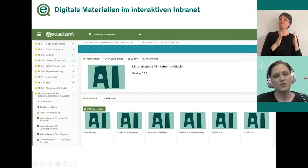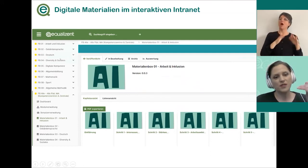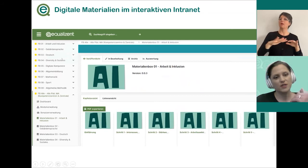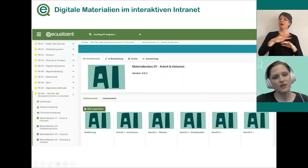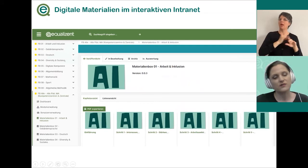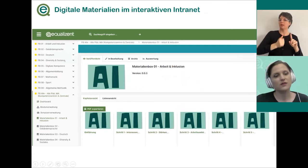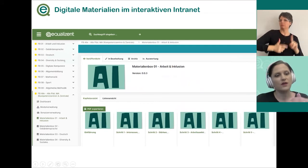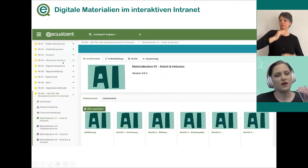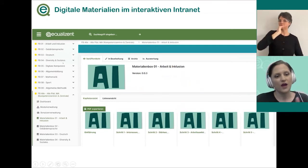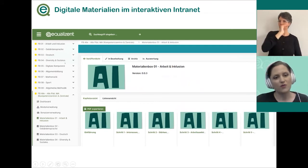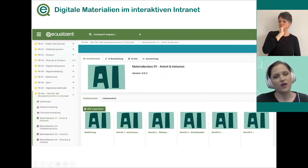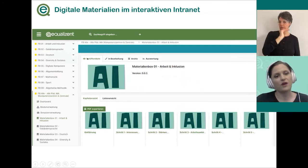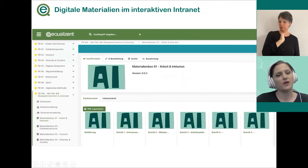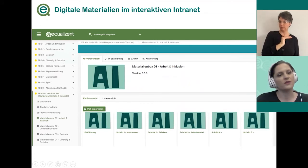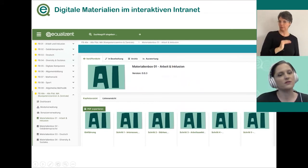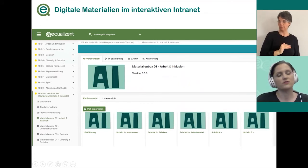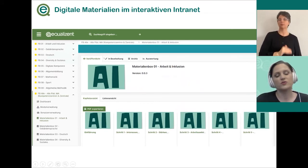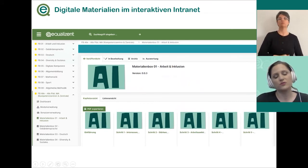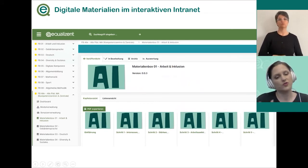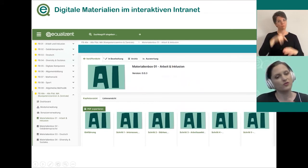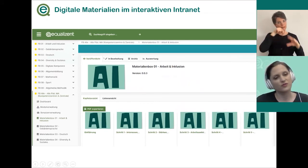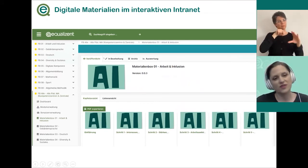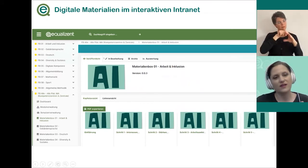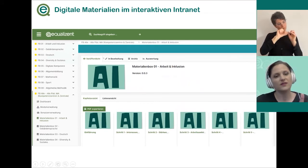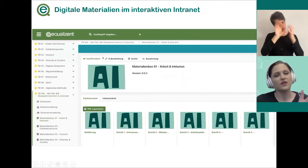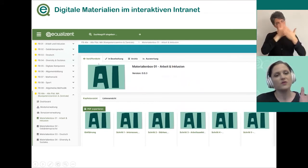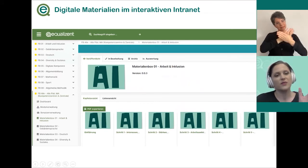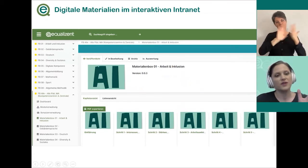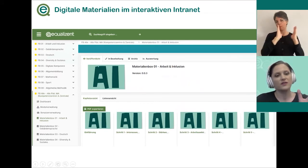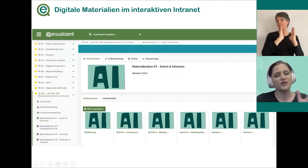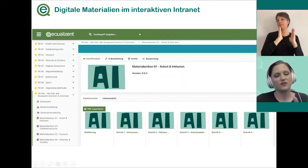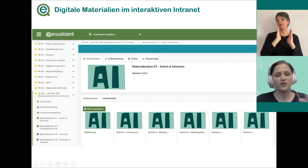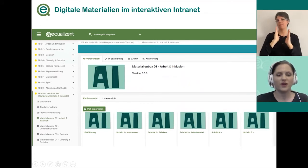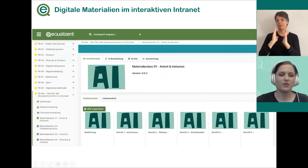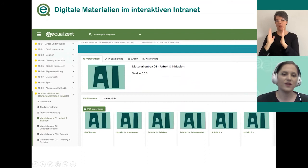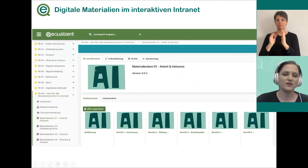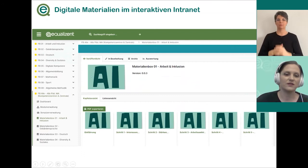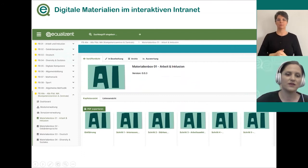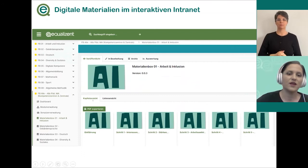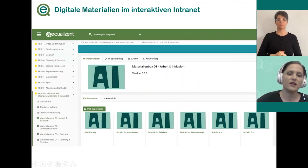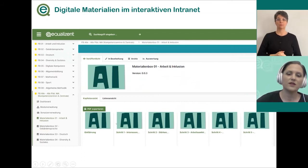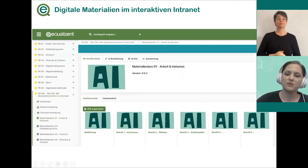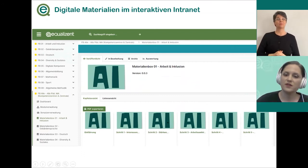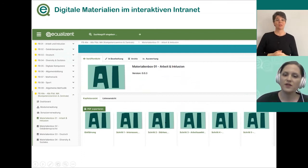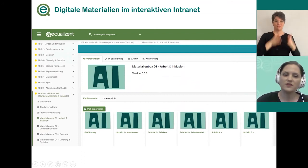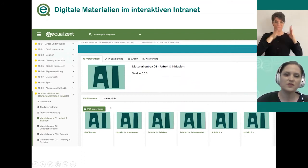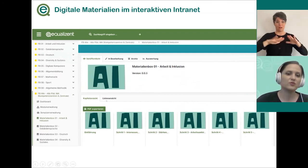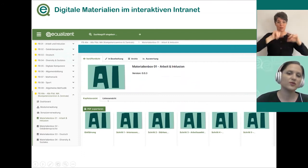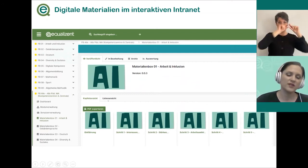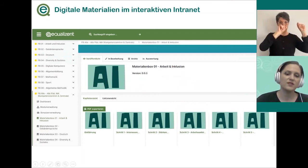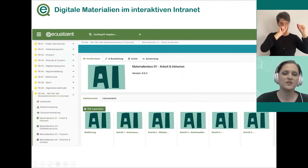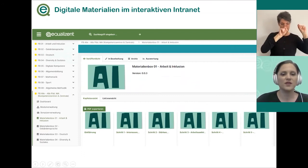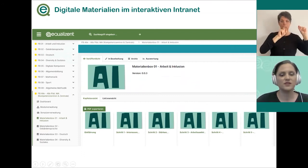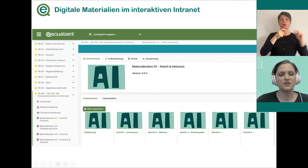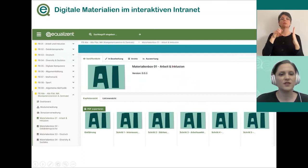schön stringent aufgearbeitet und schön unterteilt. Man hat in den Fachbereichen dann eine Kapitelansicht